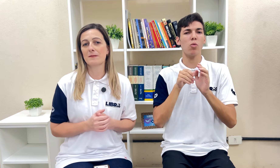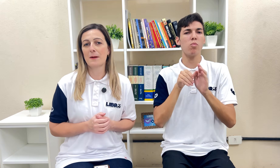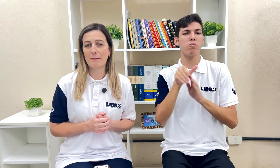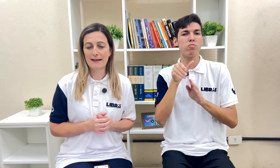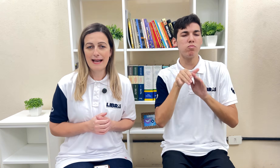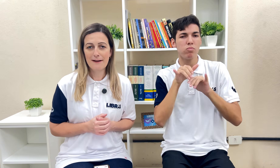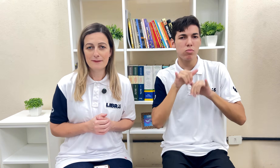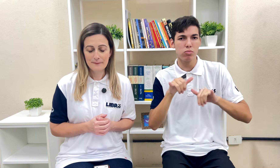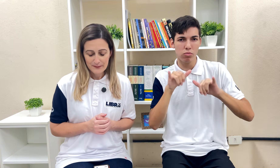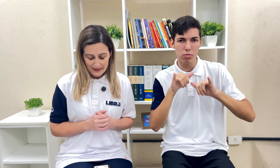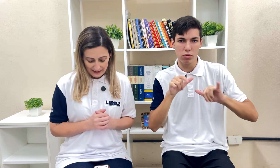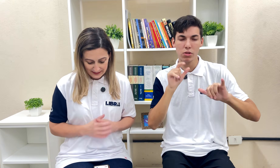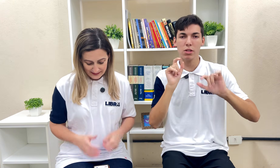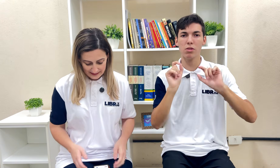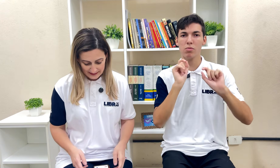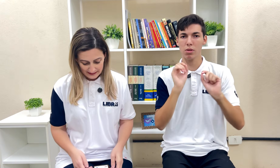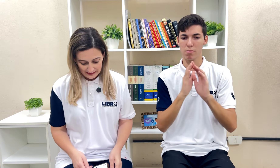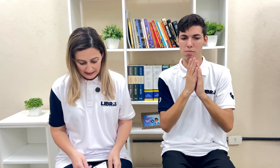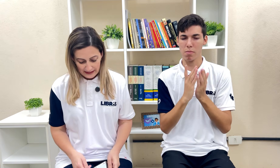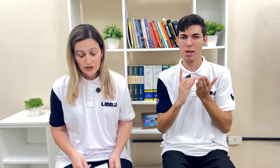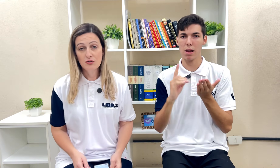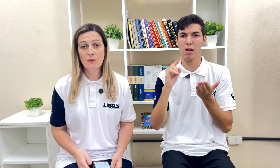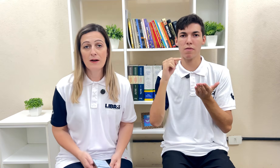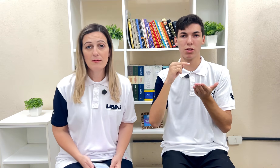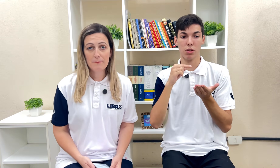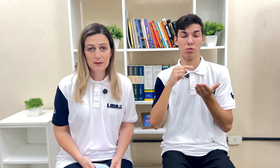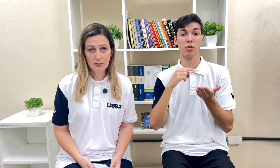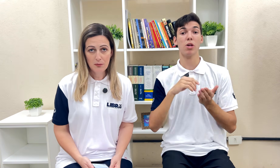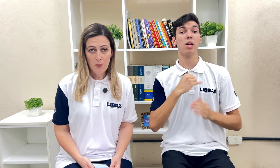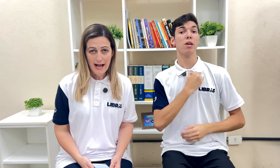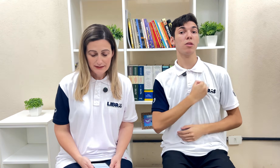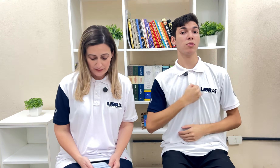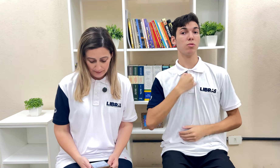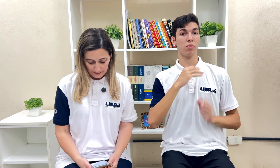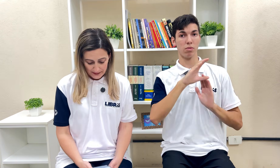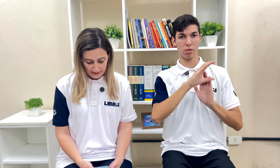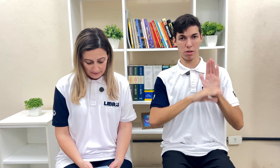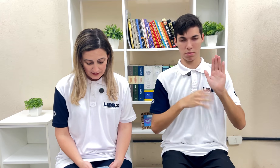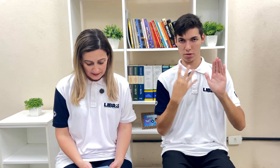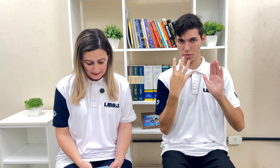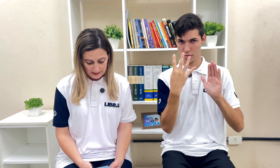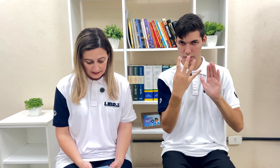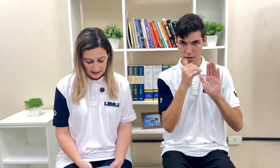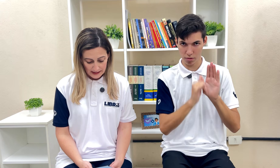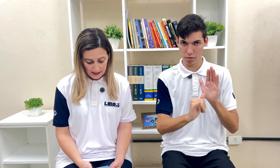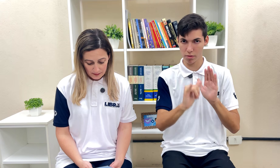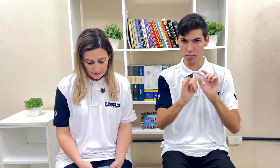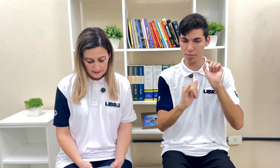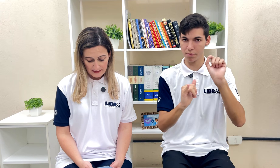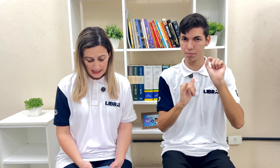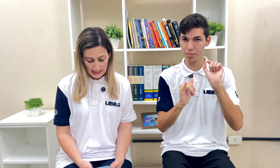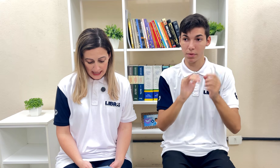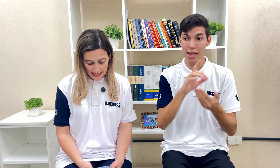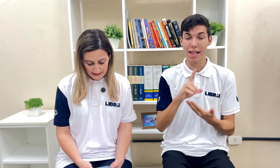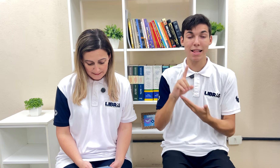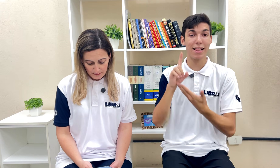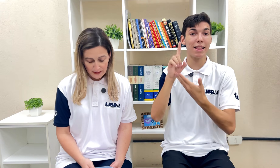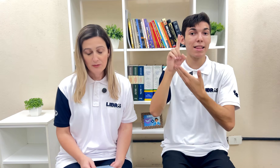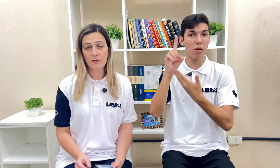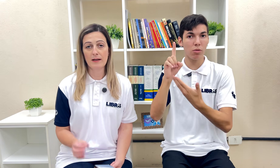uma palavra que diz assim, em João capítulo 4, diz assim: Deus é Espírito,